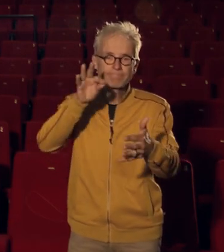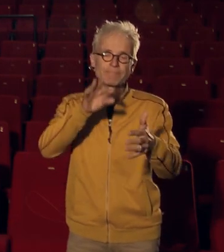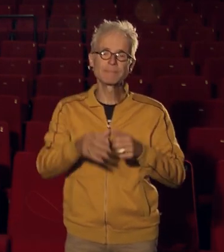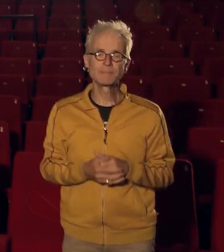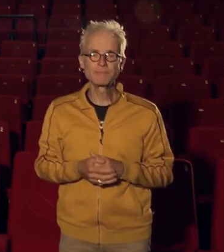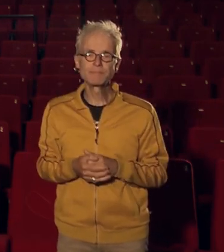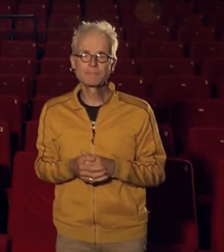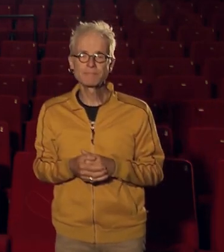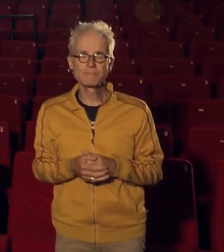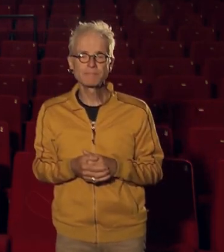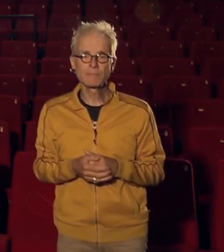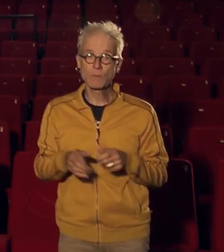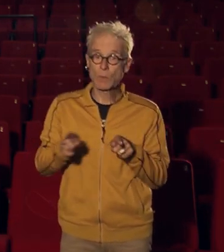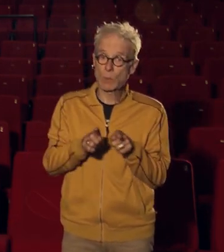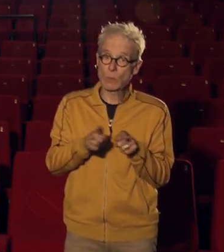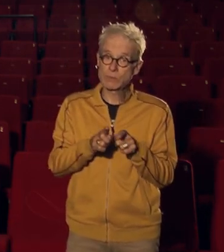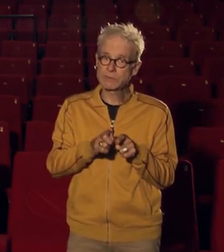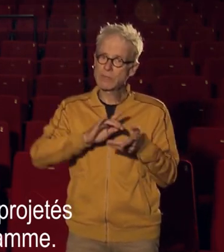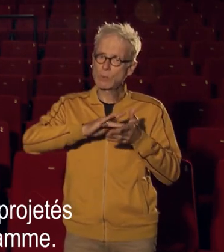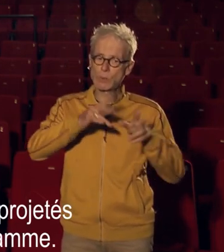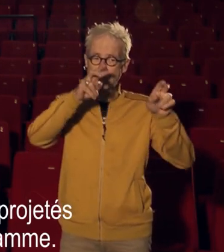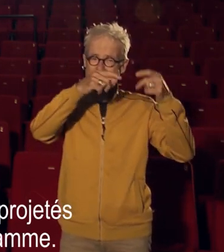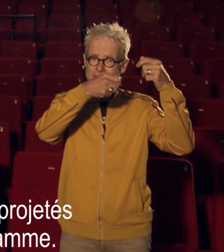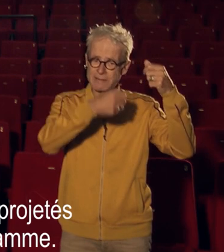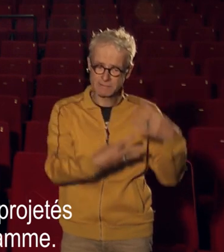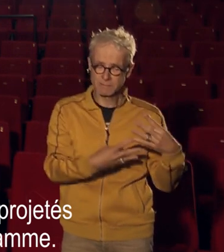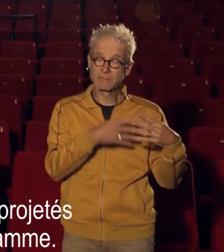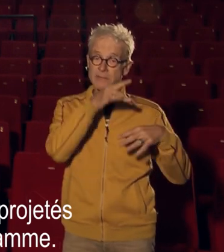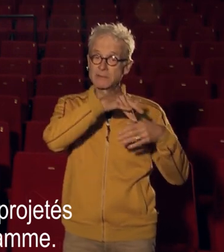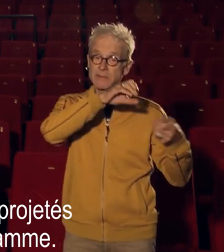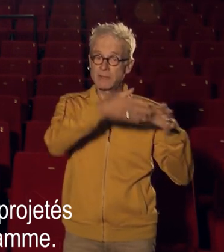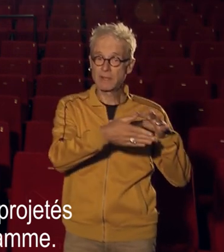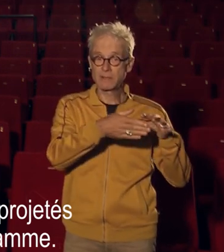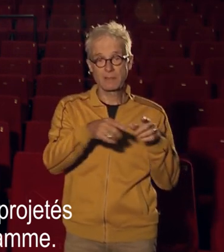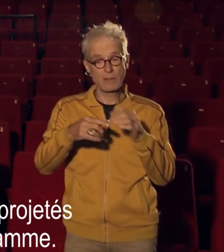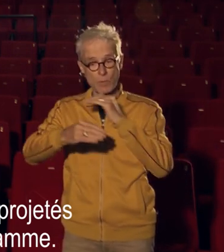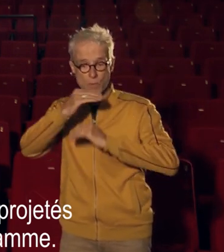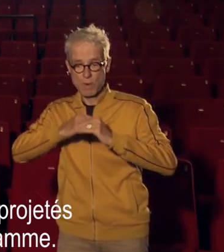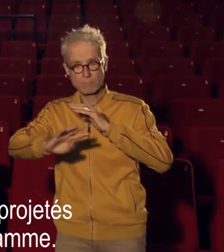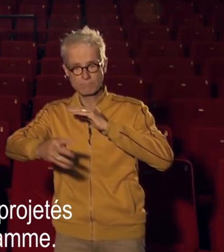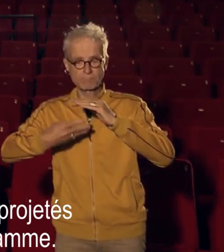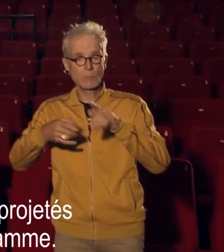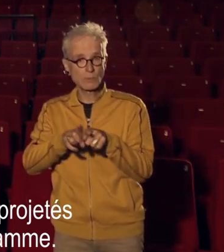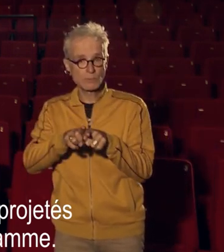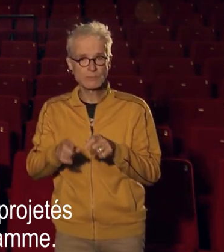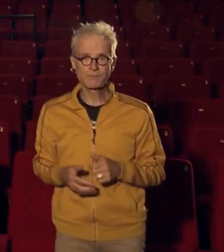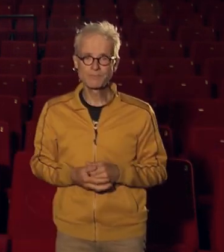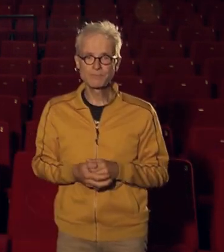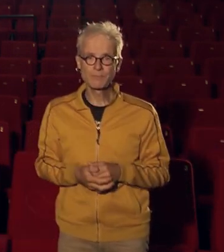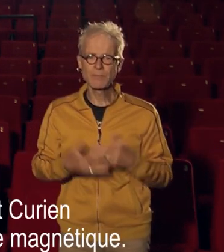courts-métrages des 16 dernières années. Vous pouvez retrouver la liste des films projetés sur notre site internet et dans le programme. Les